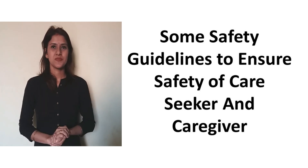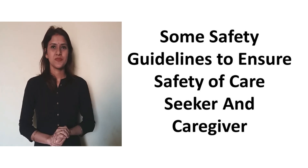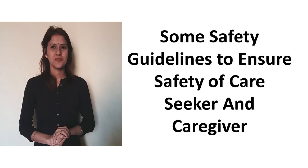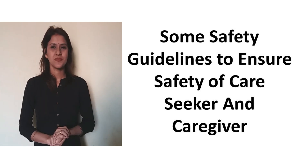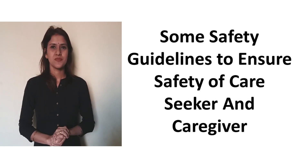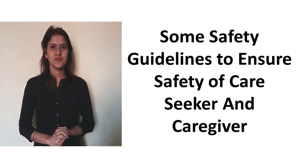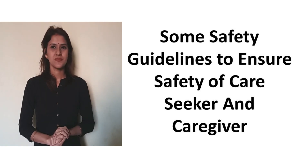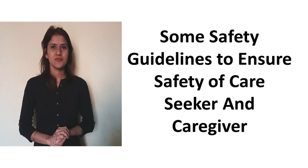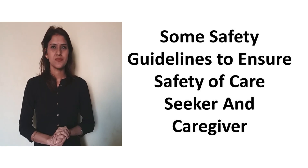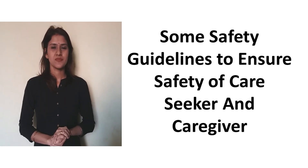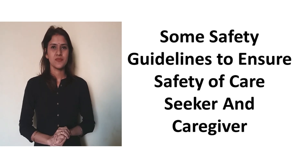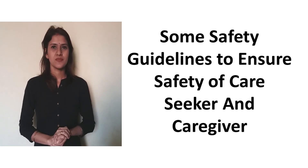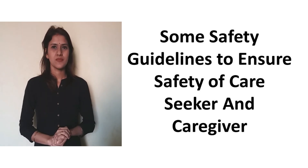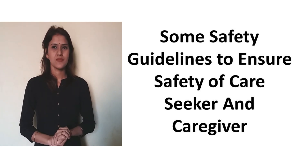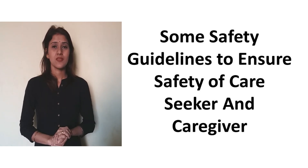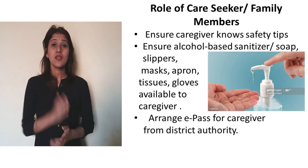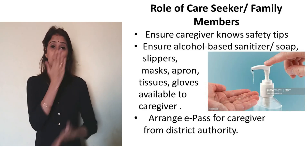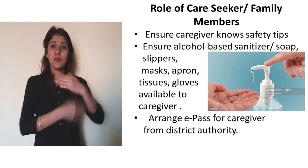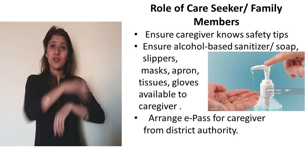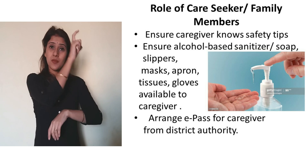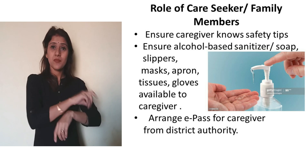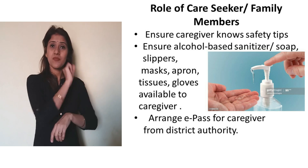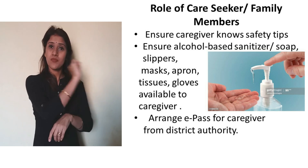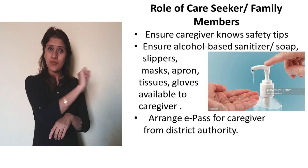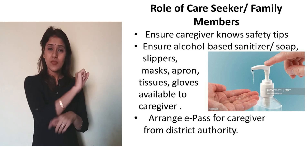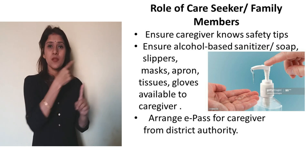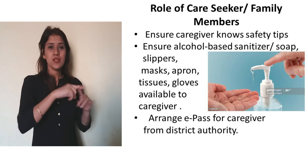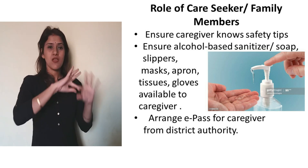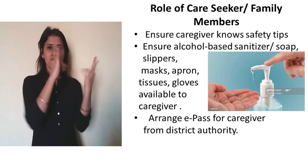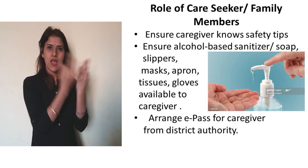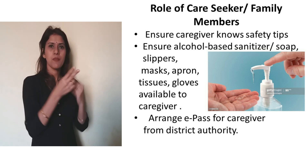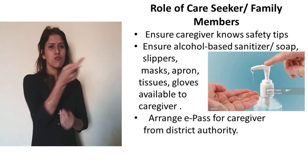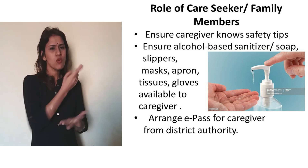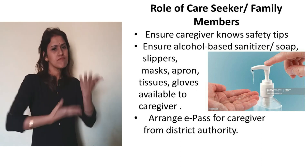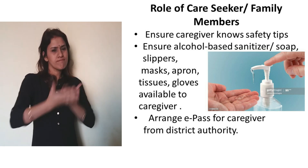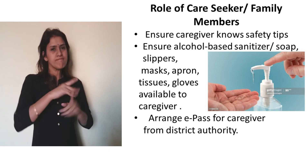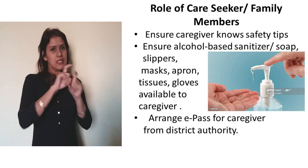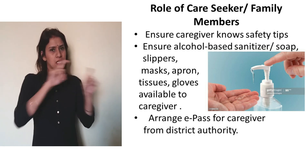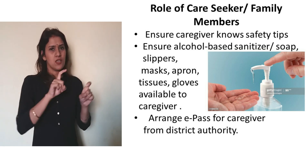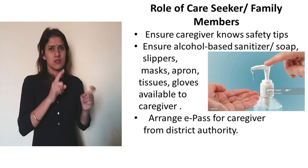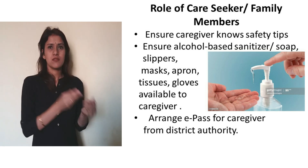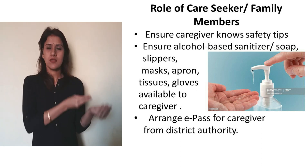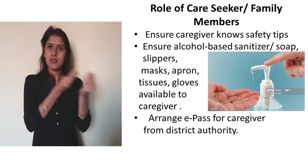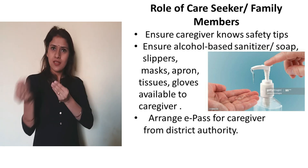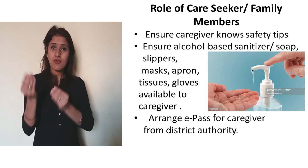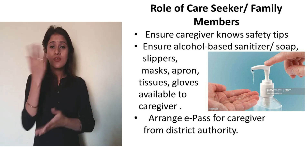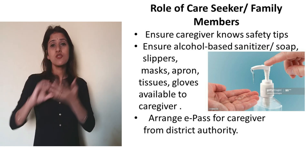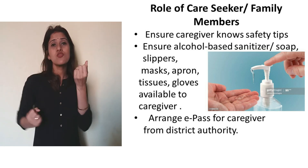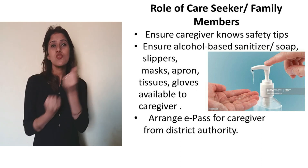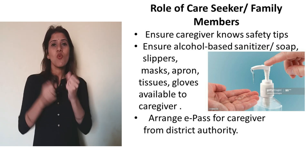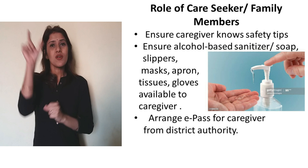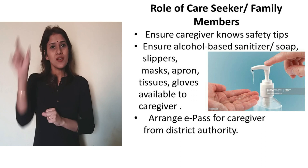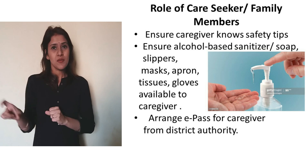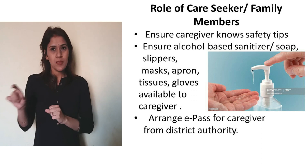रहे। इस प्रक्रिया में पर्सन विद डिसेबिलिटी व उनके परिवारजन मिलकर सुनिश्चित करें कि